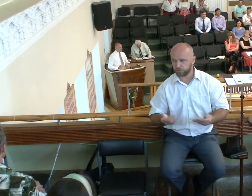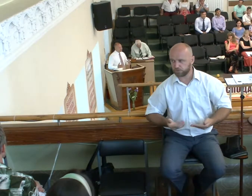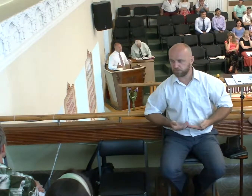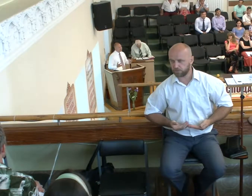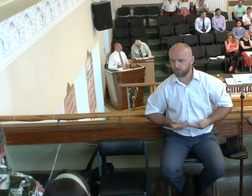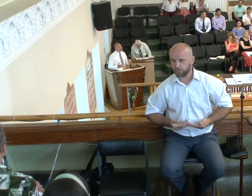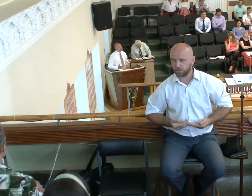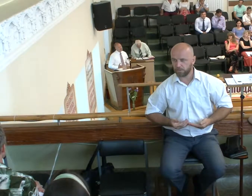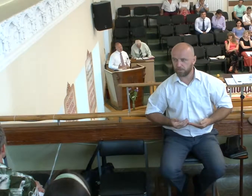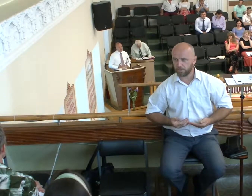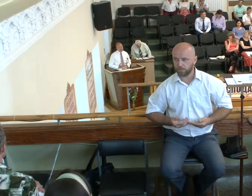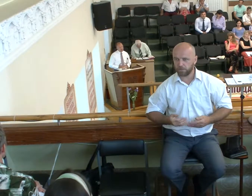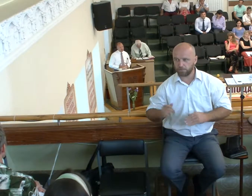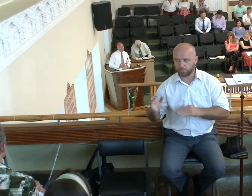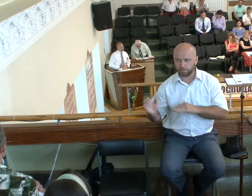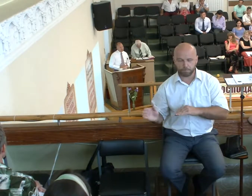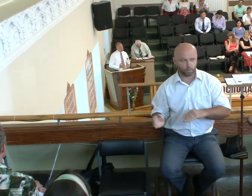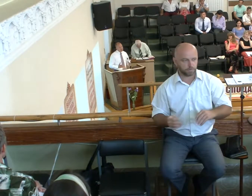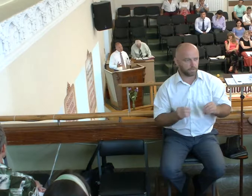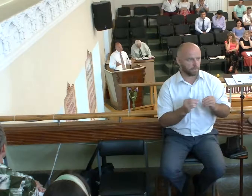вот после десятилетия